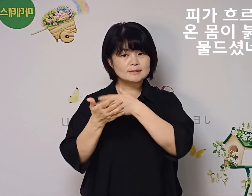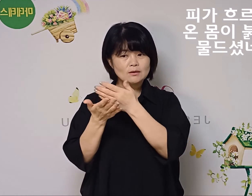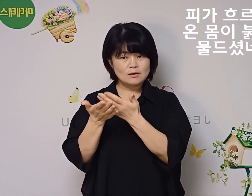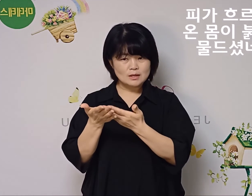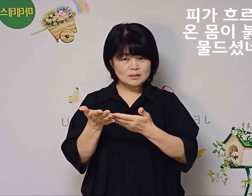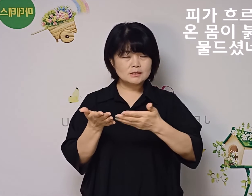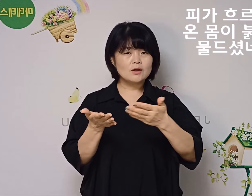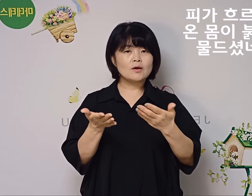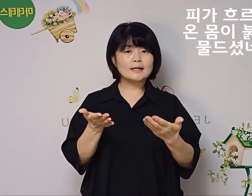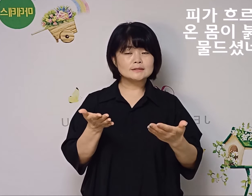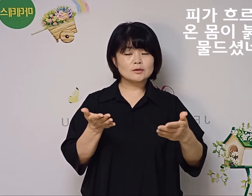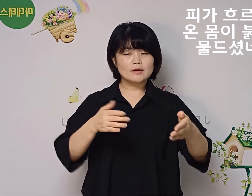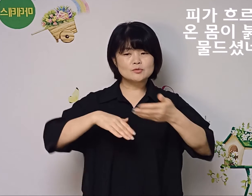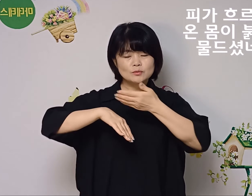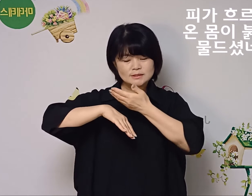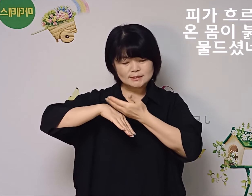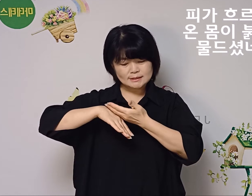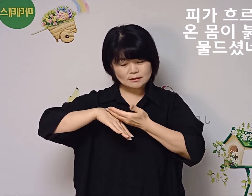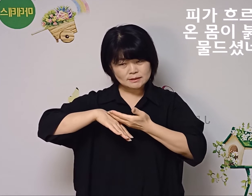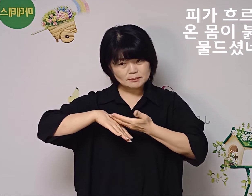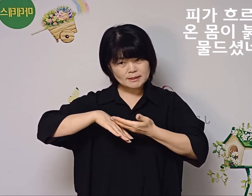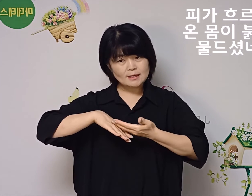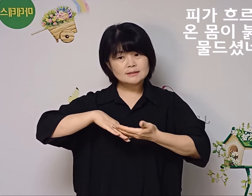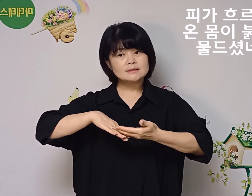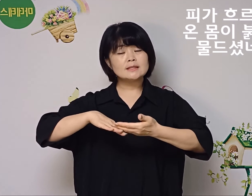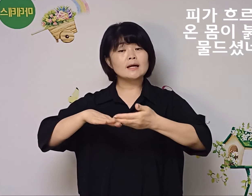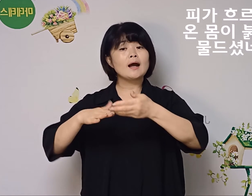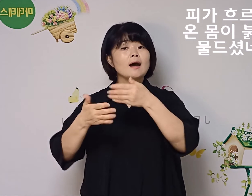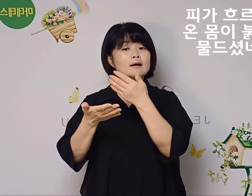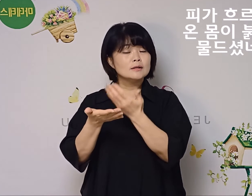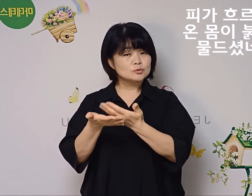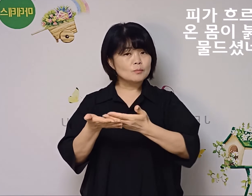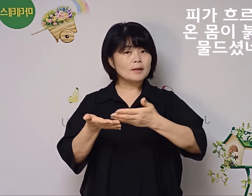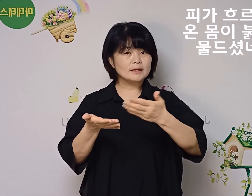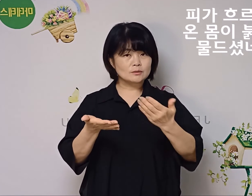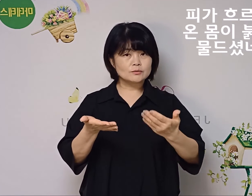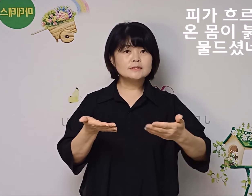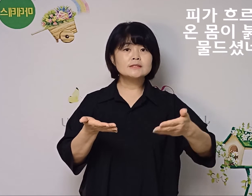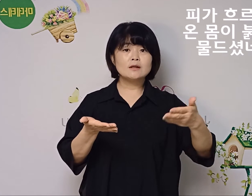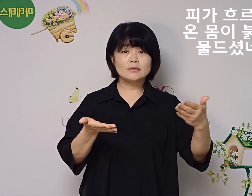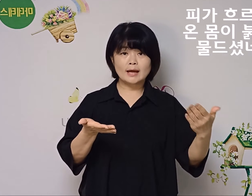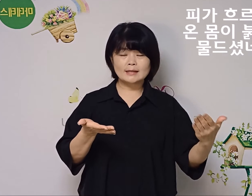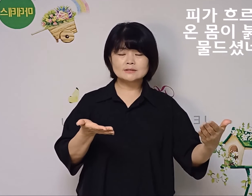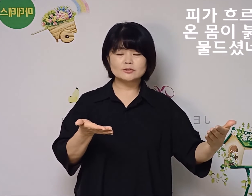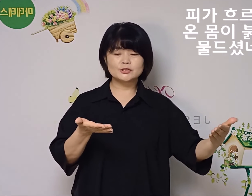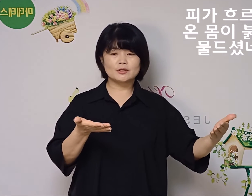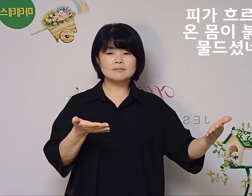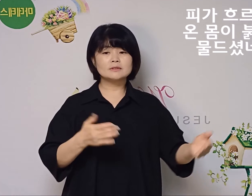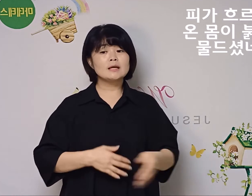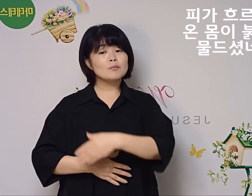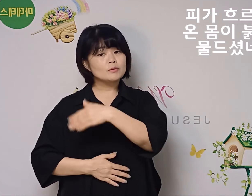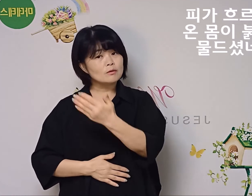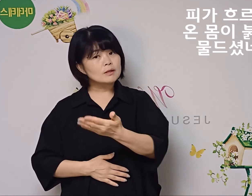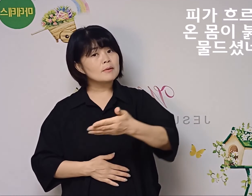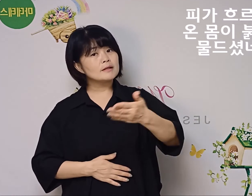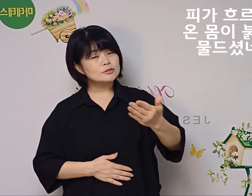손바닥에서 흘러가는 거예요. 손등에서 이제 피가 흐르다가 손바닥으로 흘러나가는 것처럼 그냥 뭐 이렇게만 하셔도